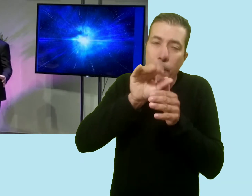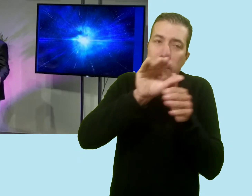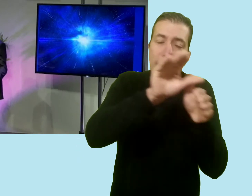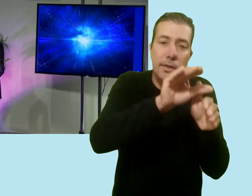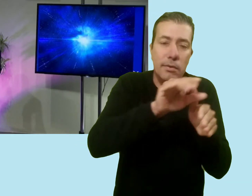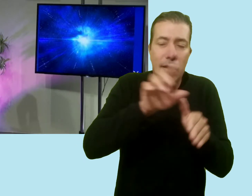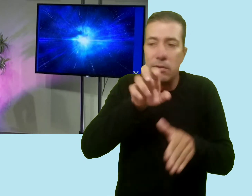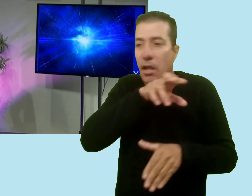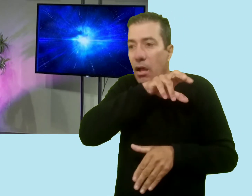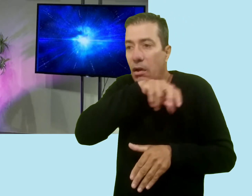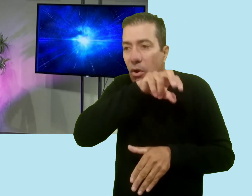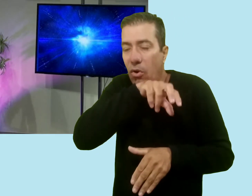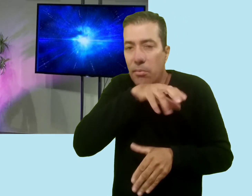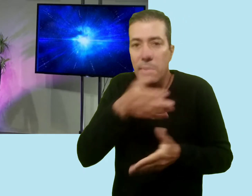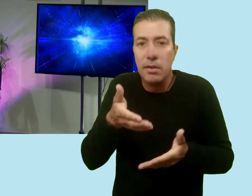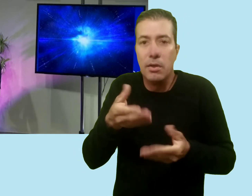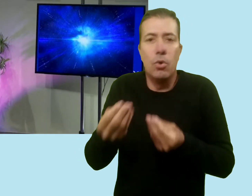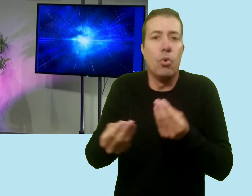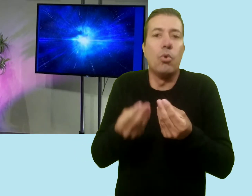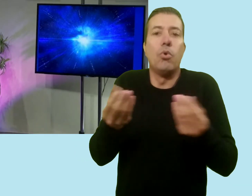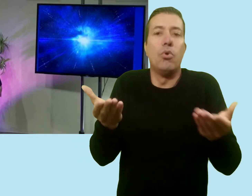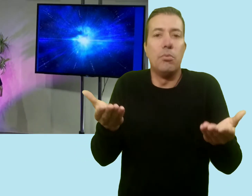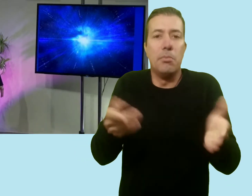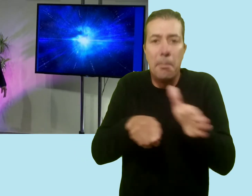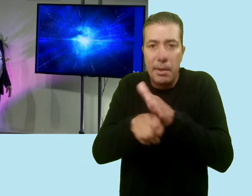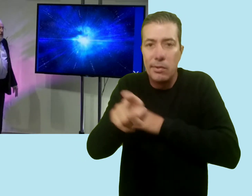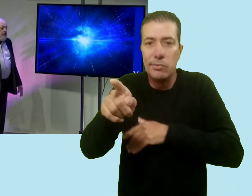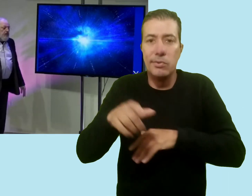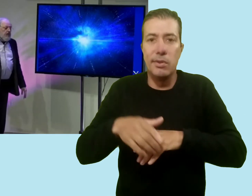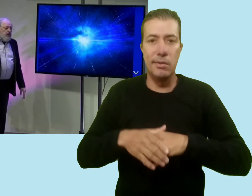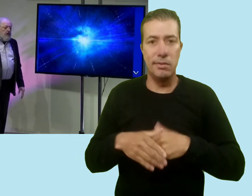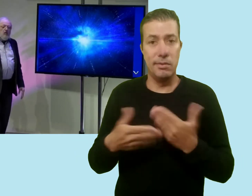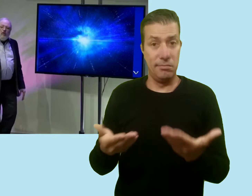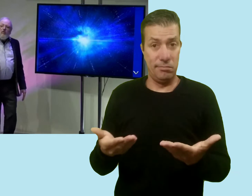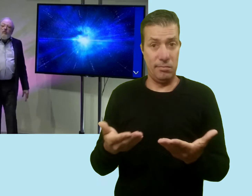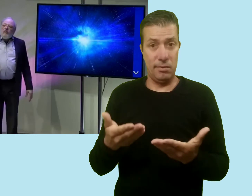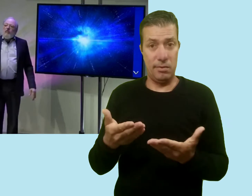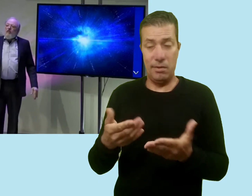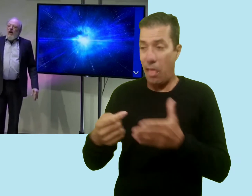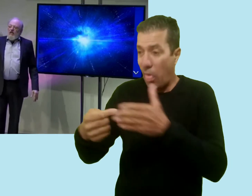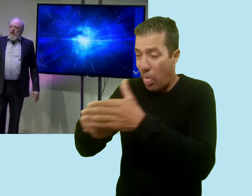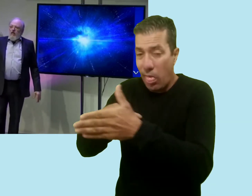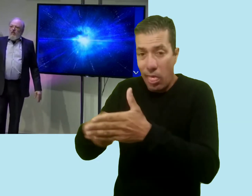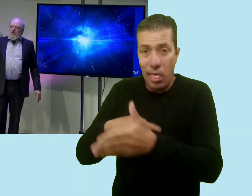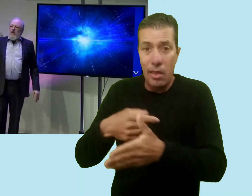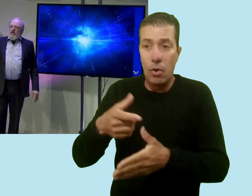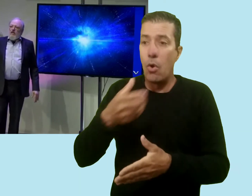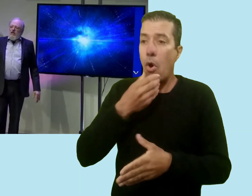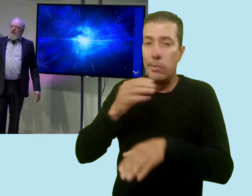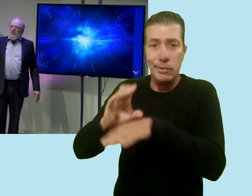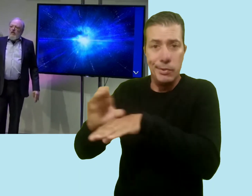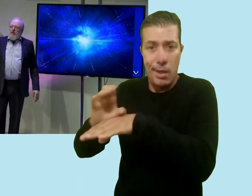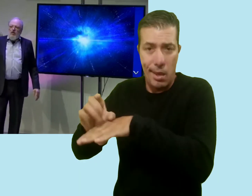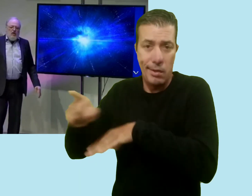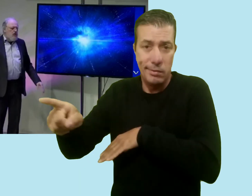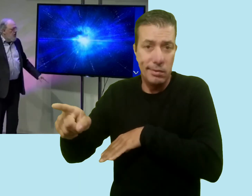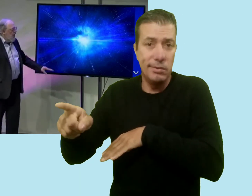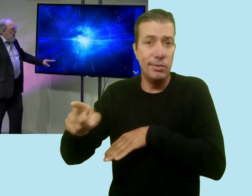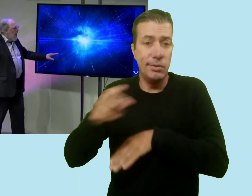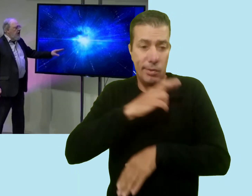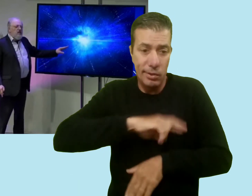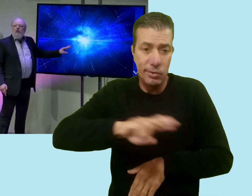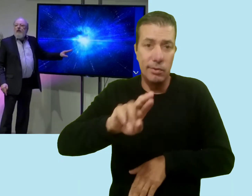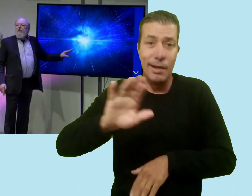ser cobra. Mas tem uma pergunta que todos se fazem, os cientistas e os